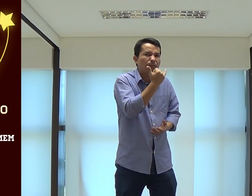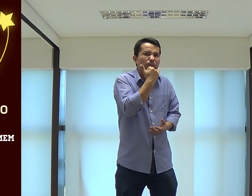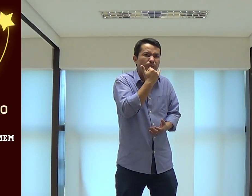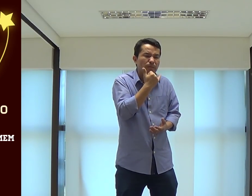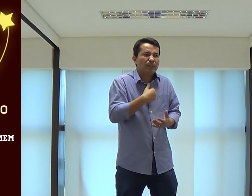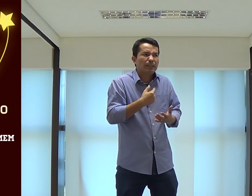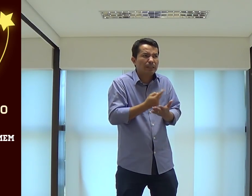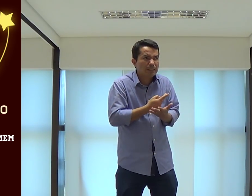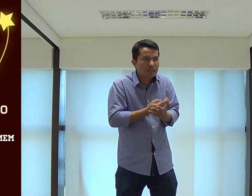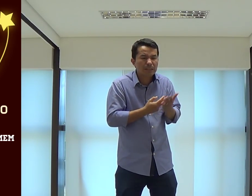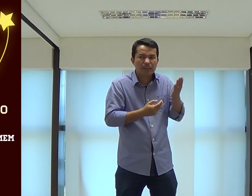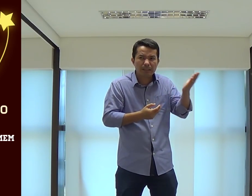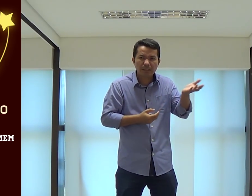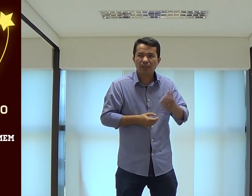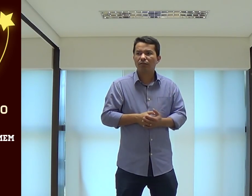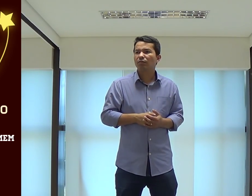porque eu tô com mágoa de você.